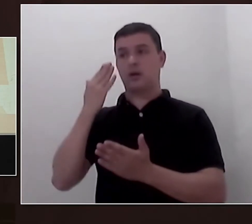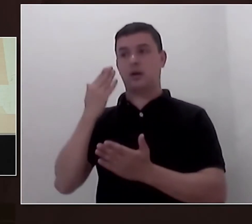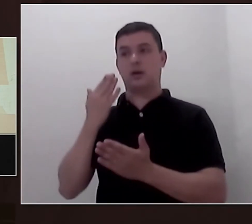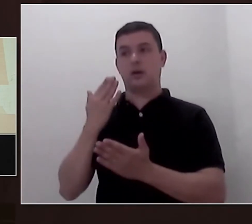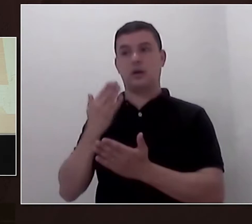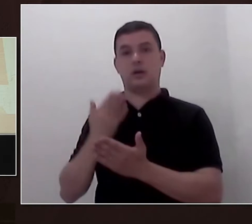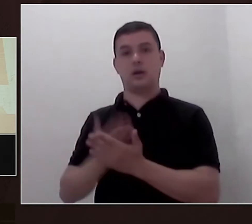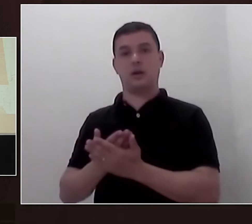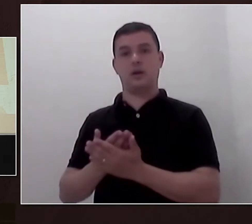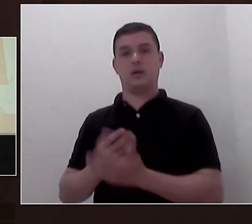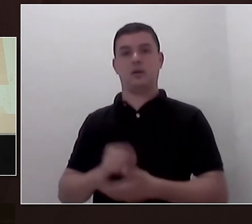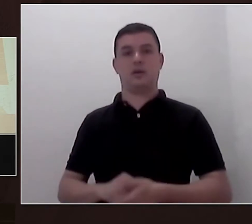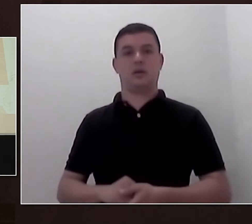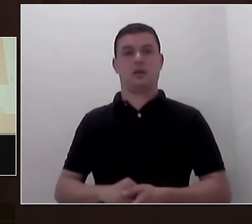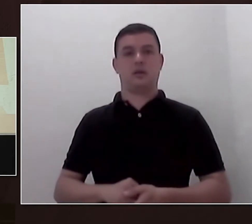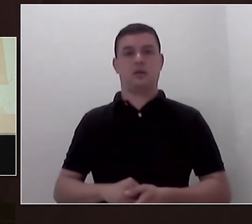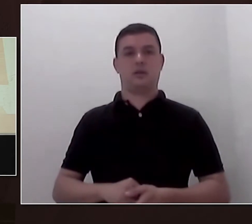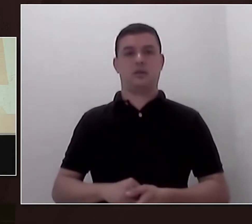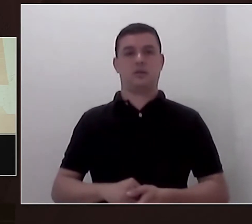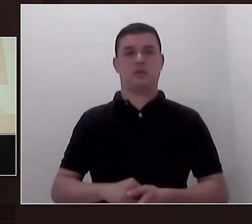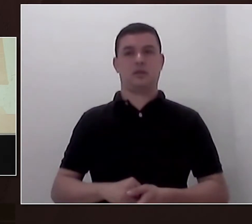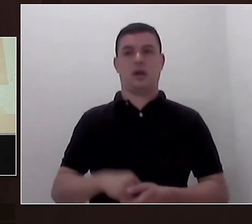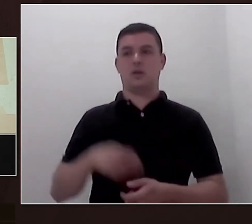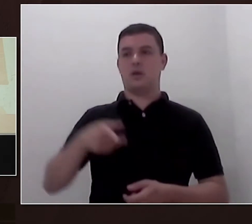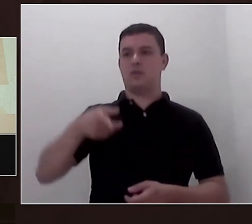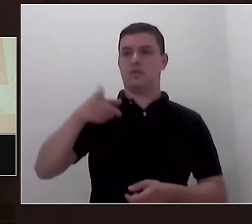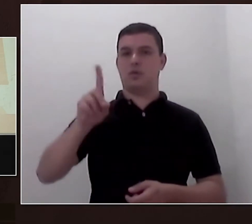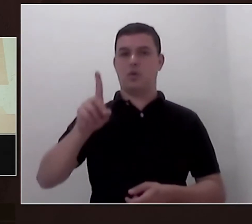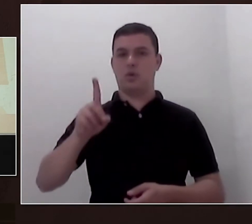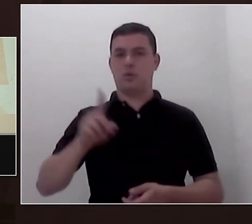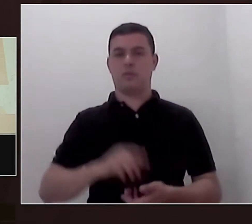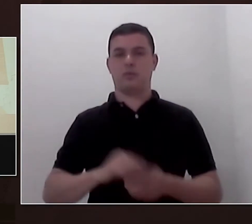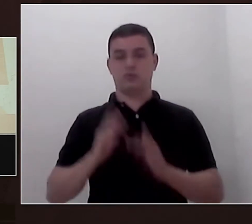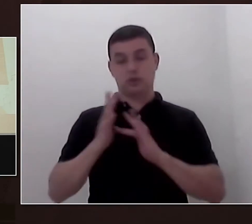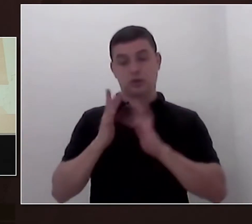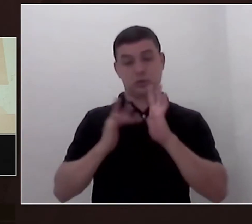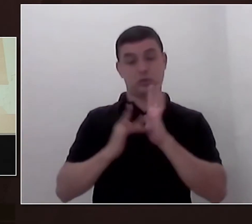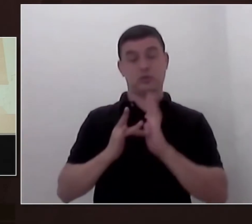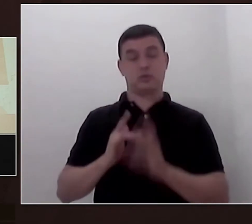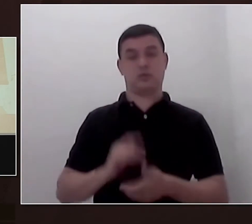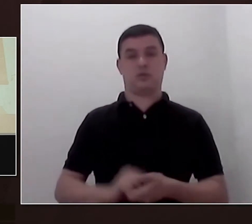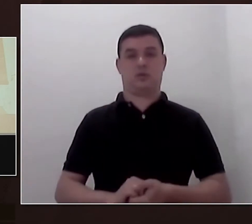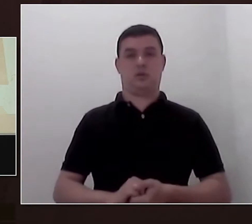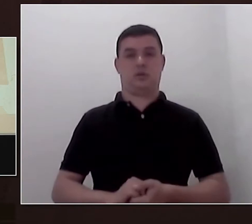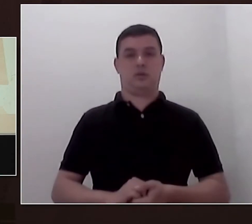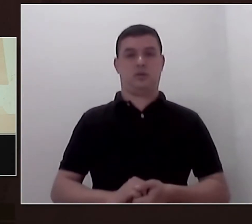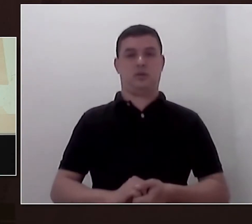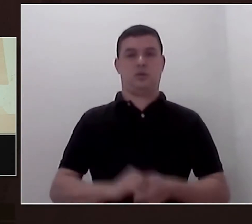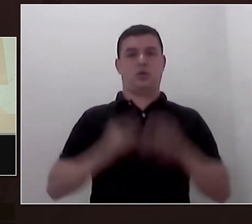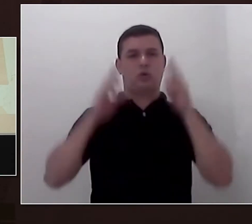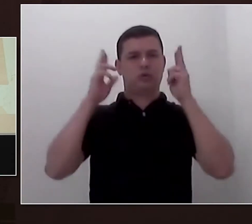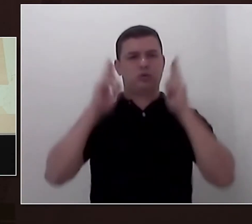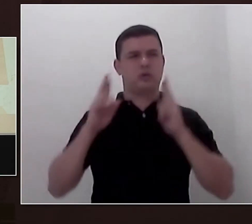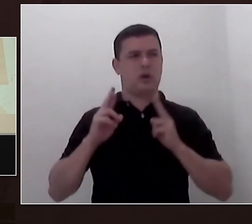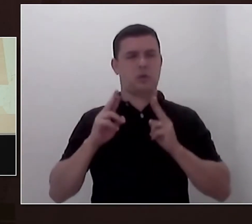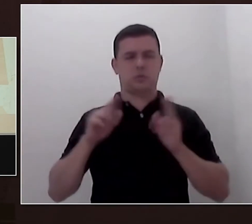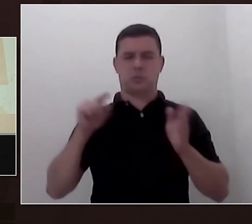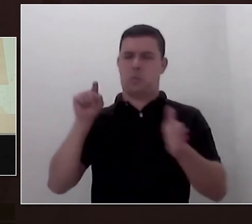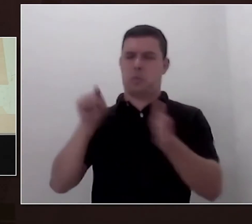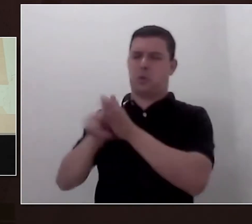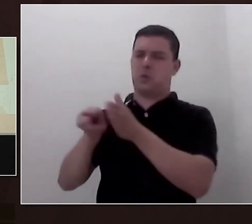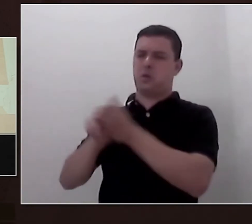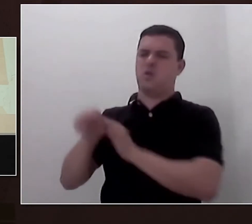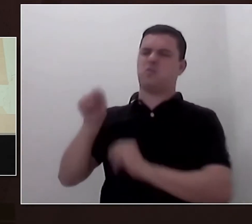ele foi enviado. Porque os judeus questionaram Jesus: quem falou que você é o enviado